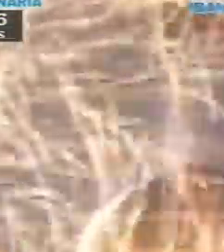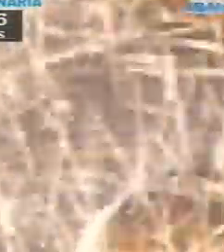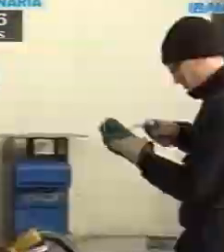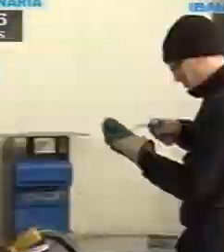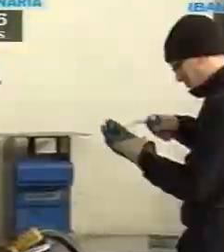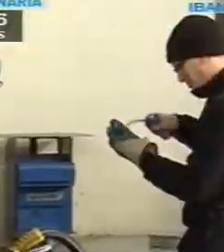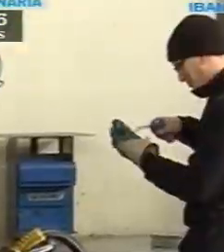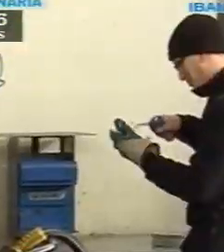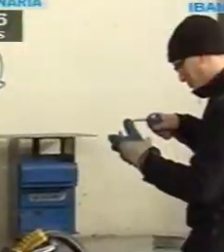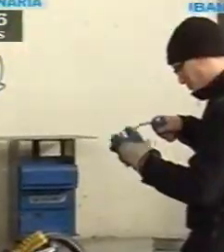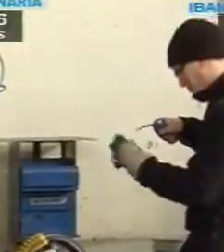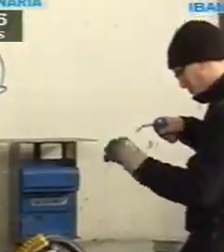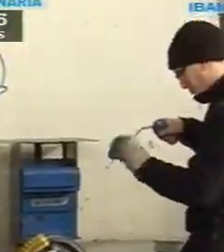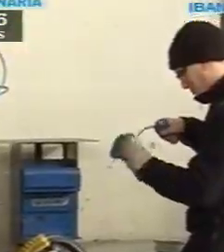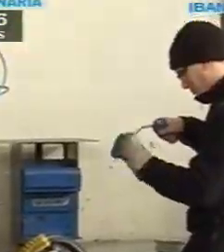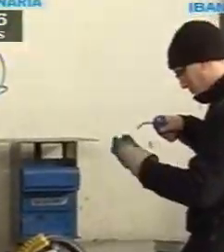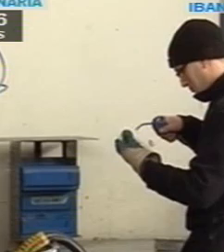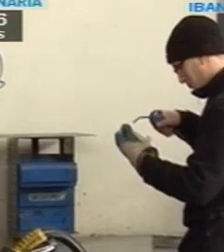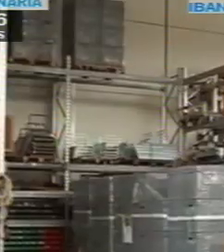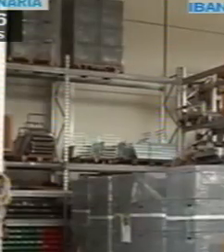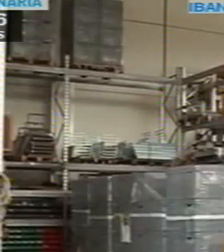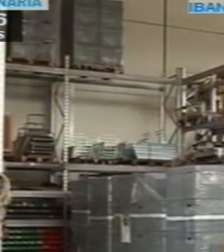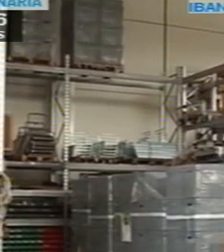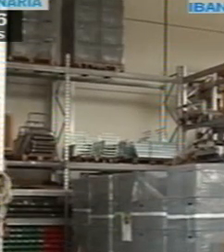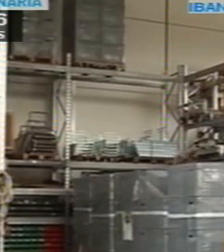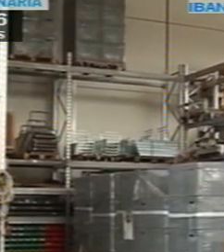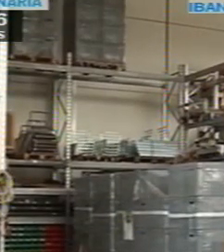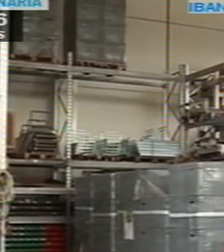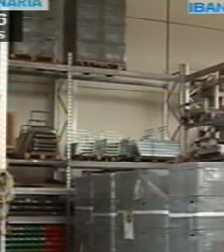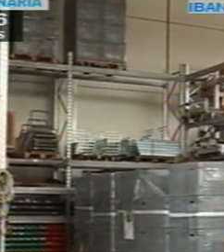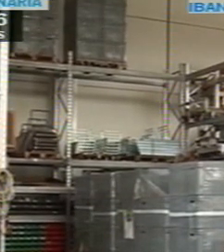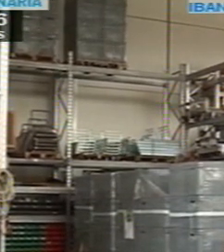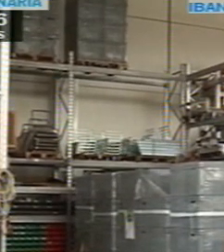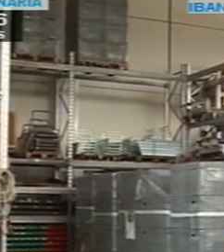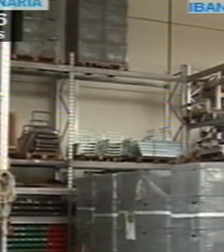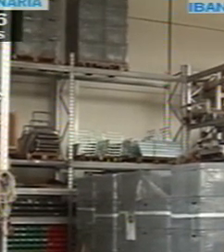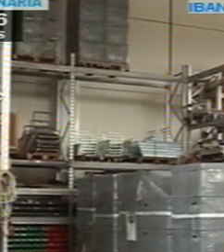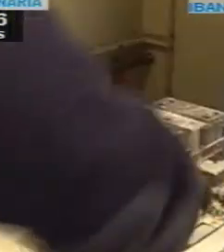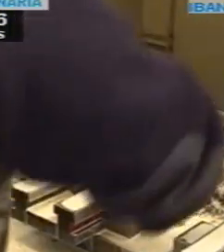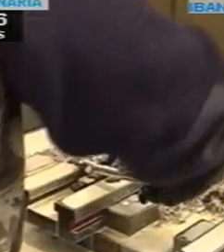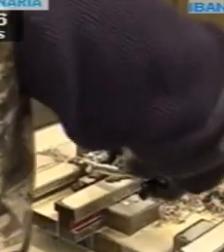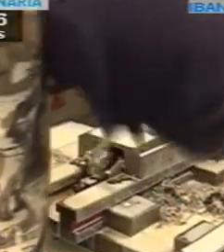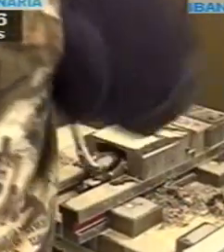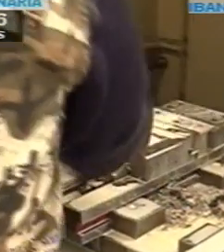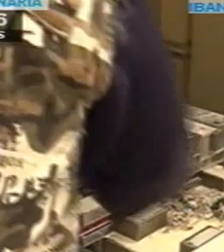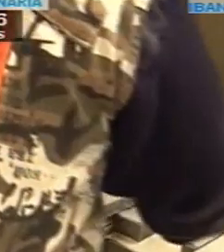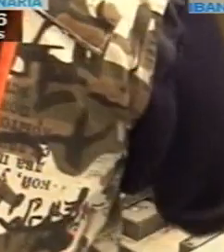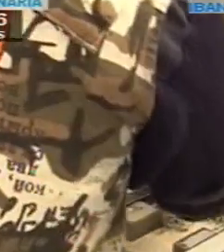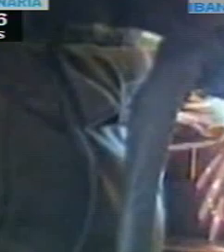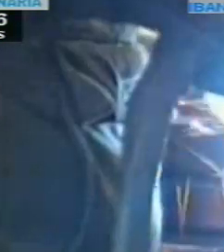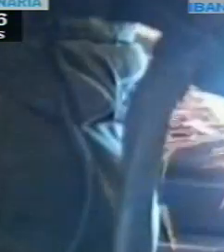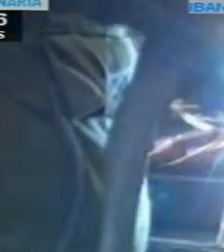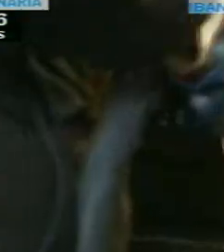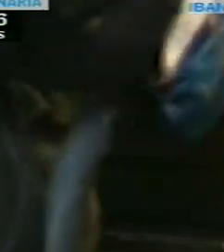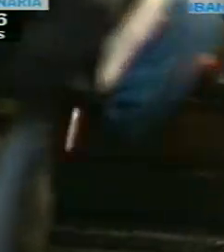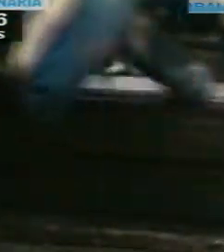con 1.274 lavoratori coinvolti, che si erano prestate a continuare la produzione con tutta la serie di modalità ora previste nel